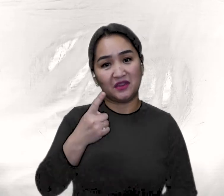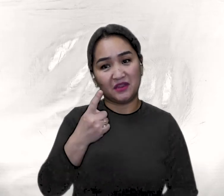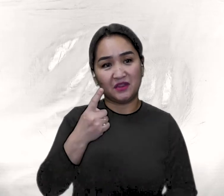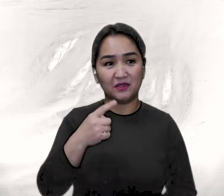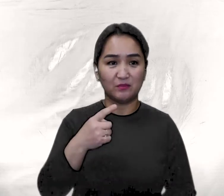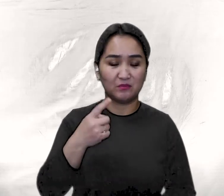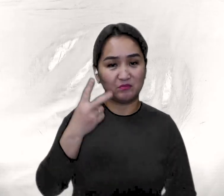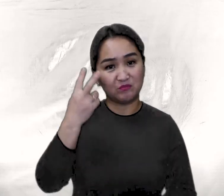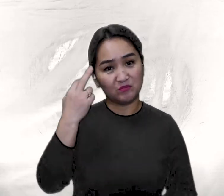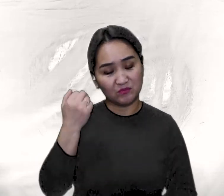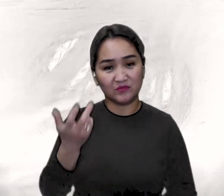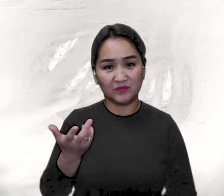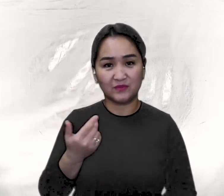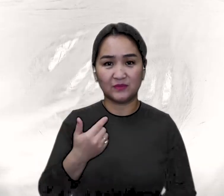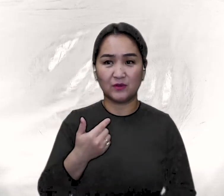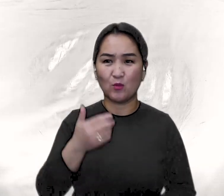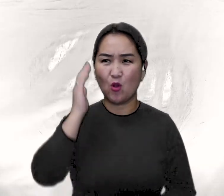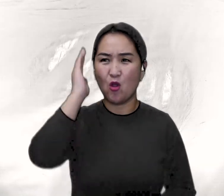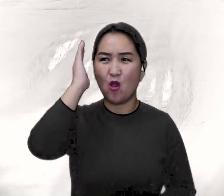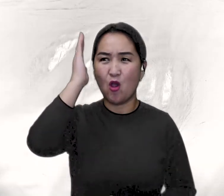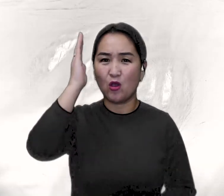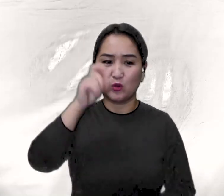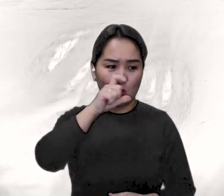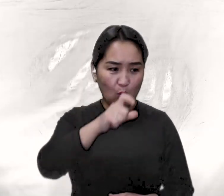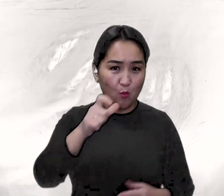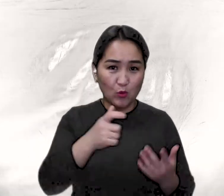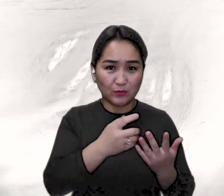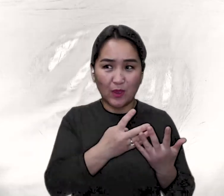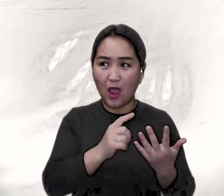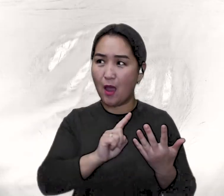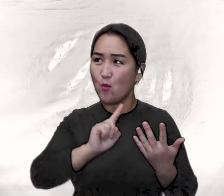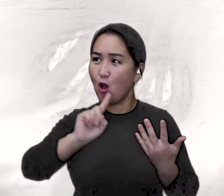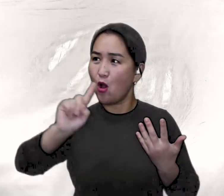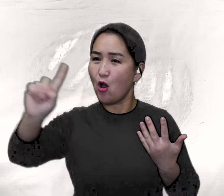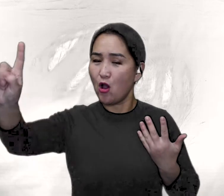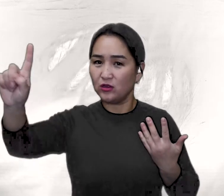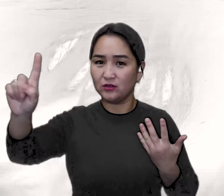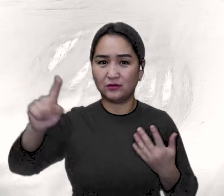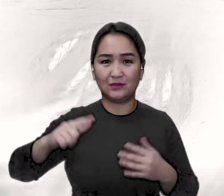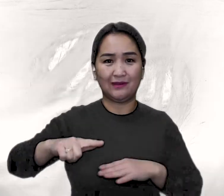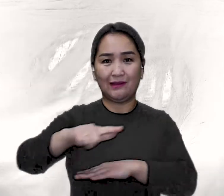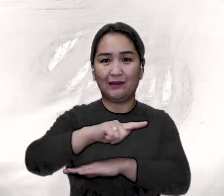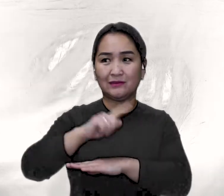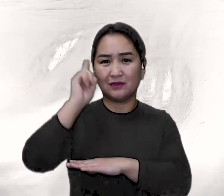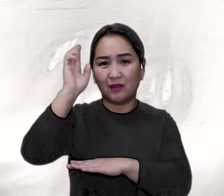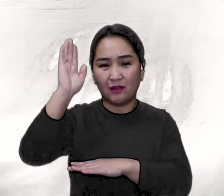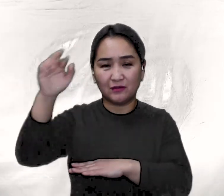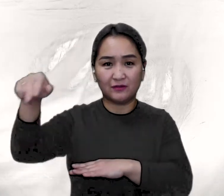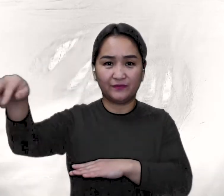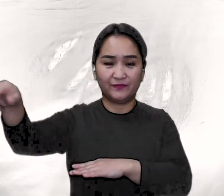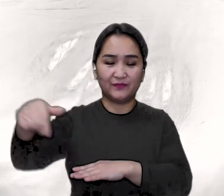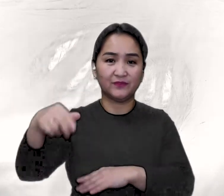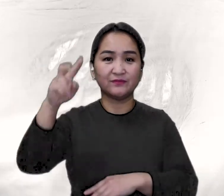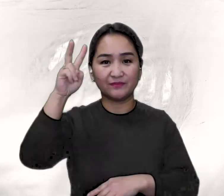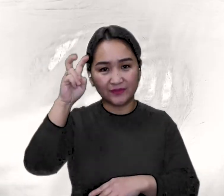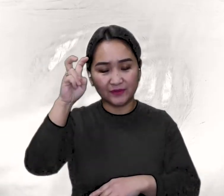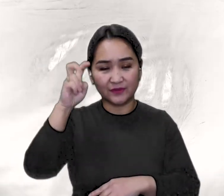нэг бүр болохоо ойл бүр хаас хоолмол явж ийж нэг бийцсаа тиймэрхүү тийм хөдөө гадаа бийцсэд